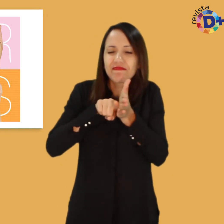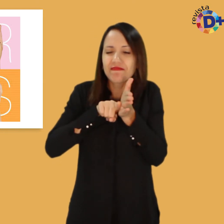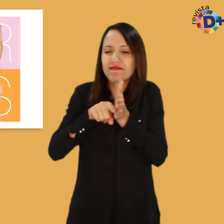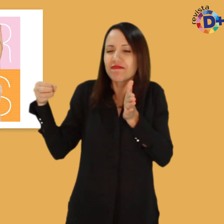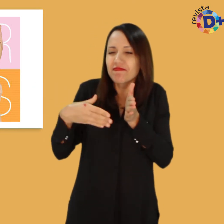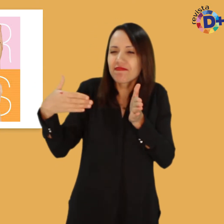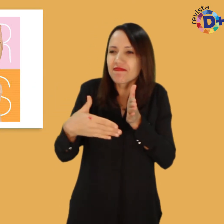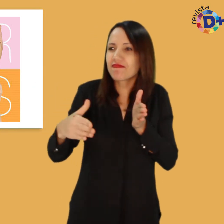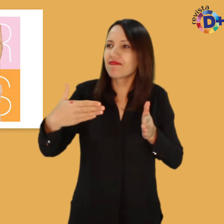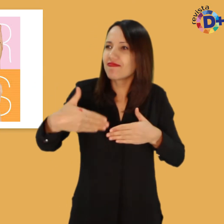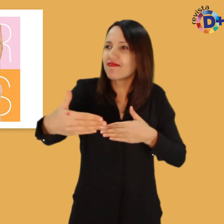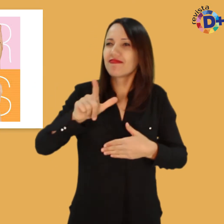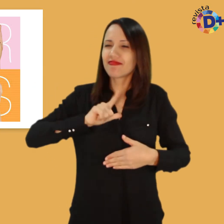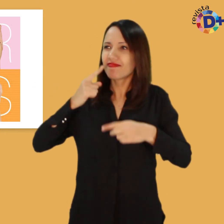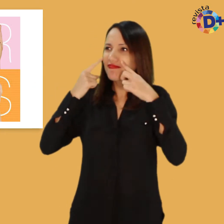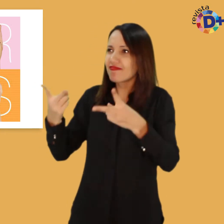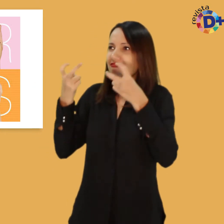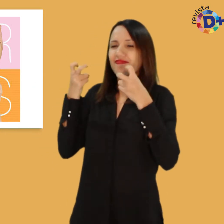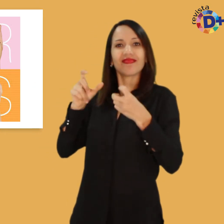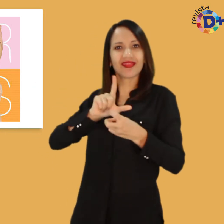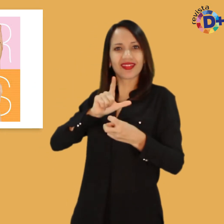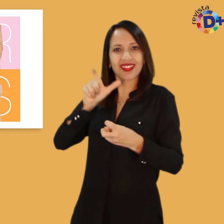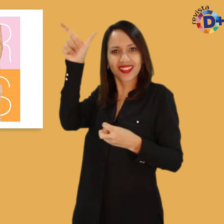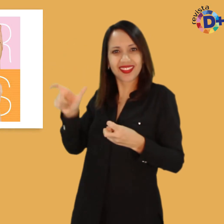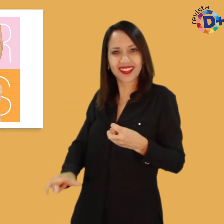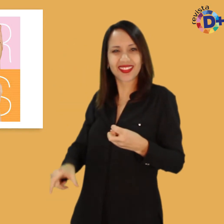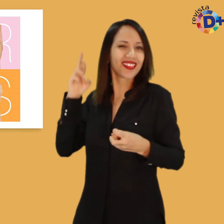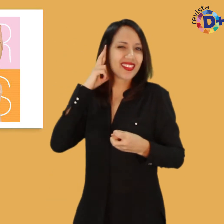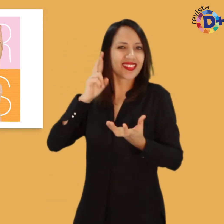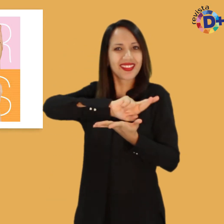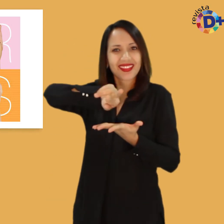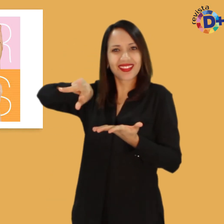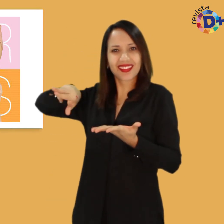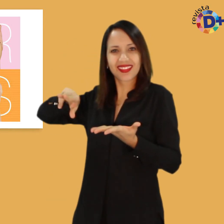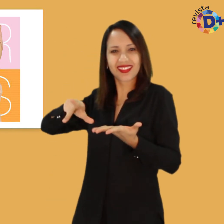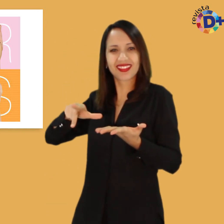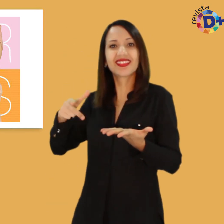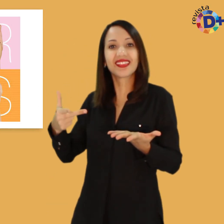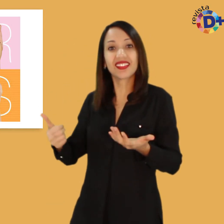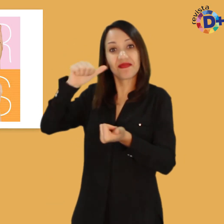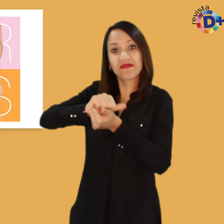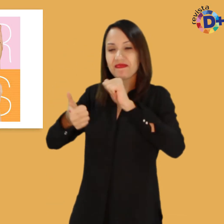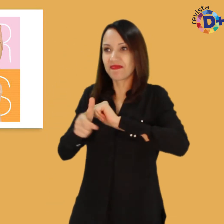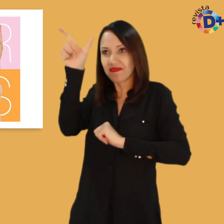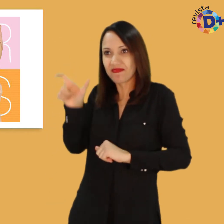a atenção para a multideterminação da surdez e para a adequação do emprego do termo